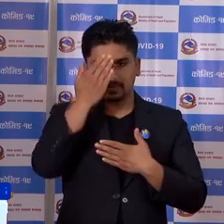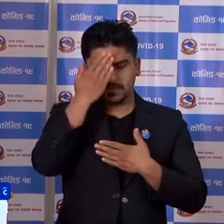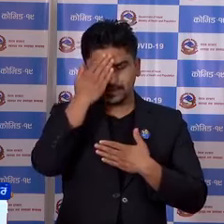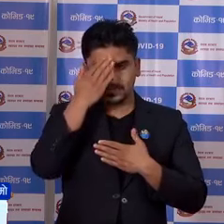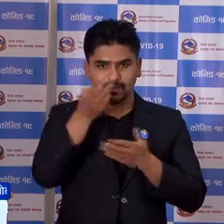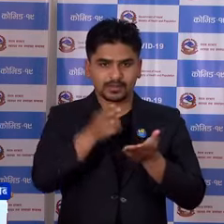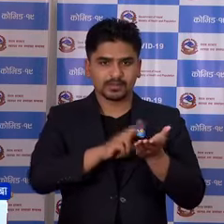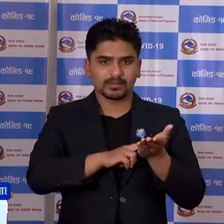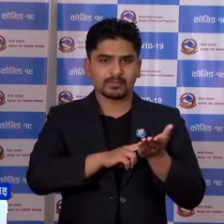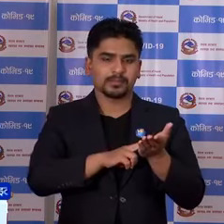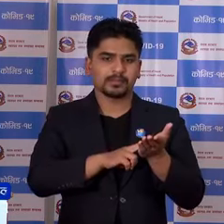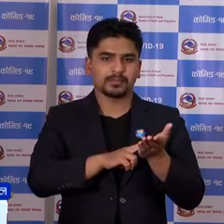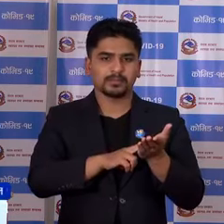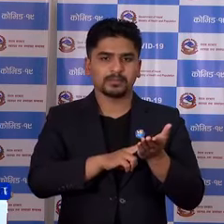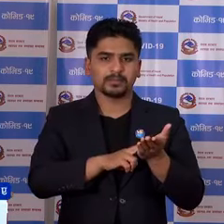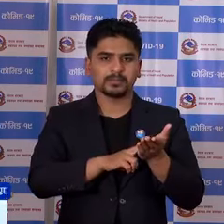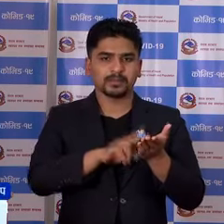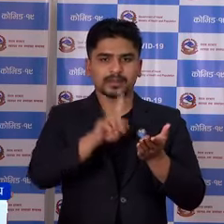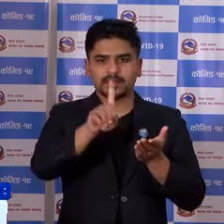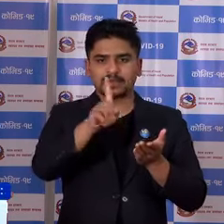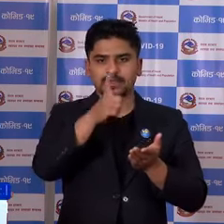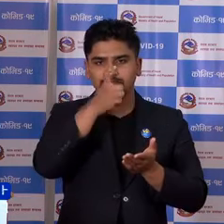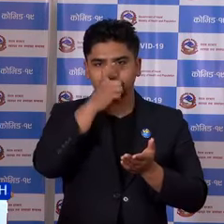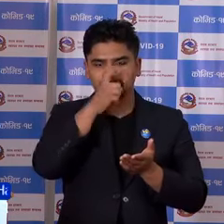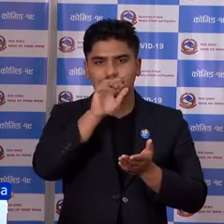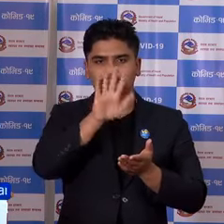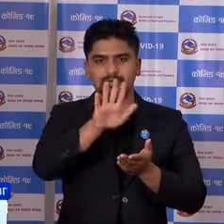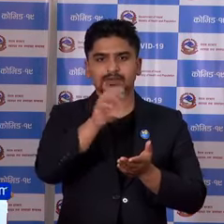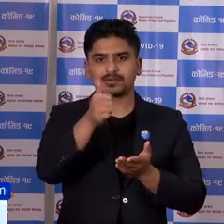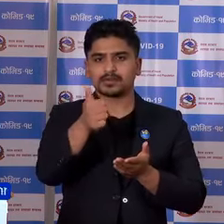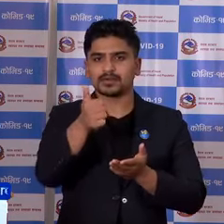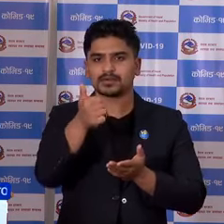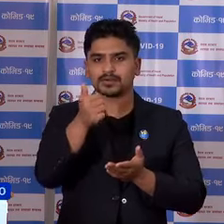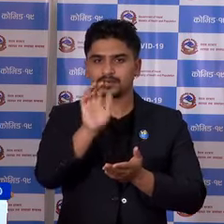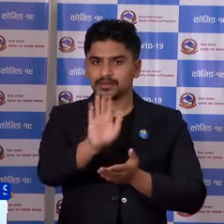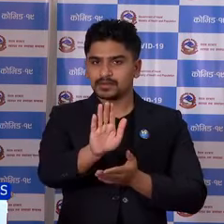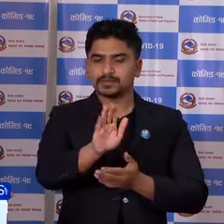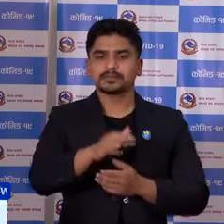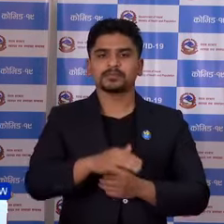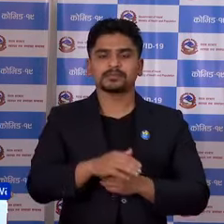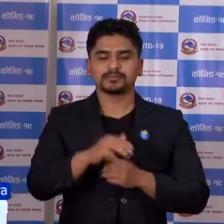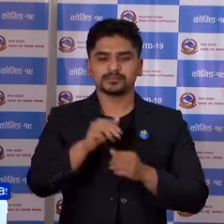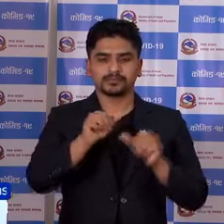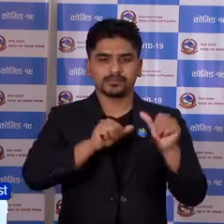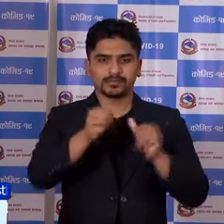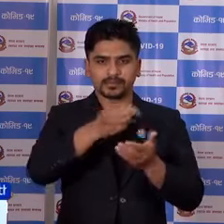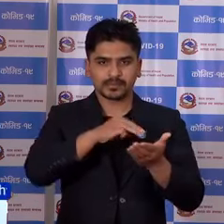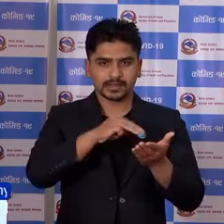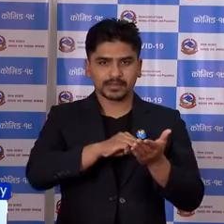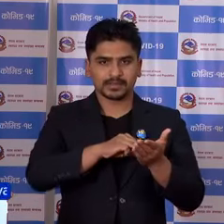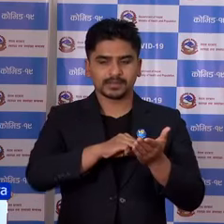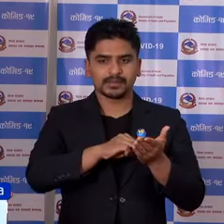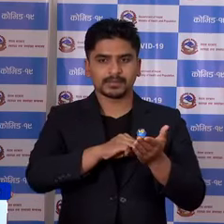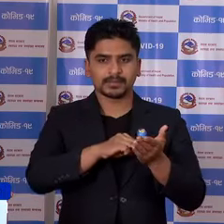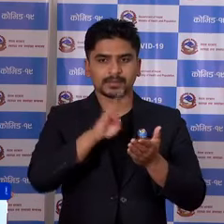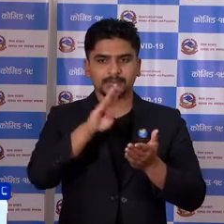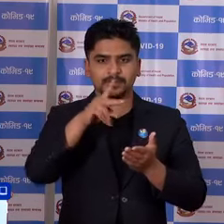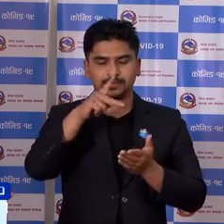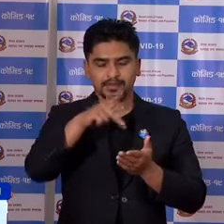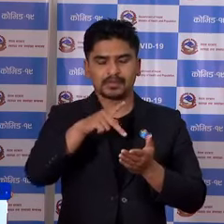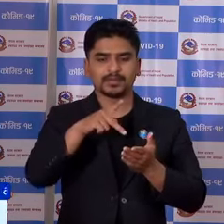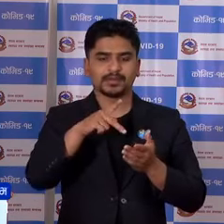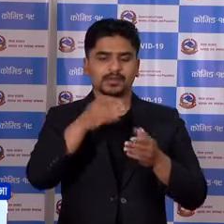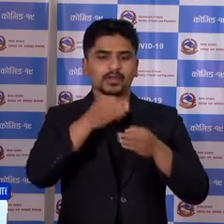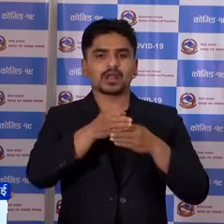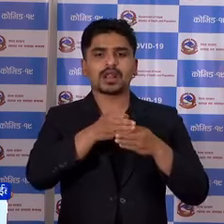सङ्क्रमित थपको सङ्ख्या 156 रहेको छ, जसमध्ये बिपी कोइराला स्वास्थ्य विज्ञान